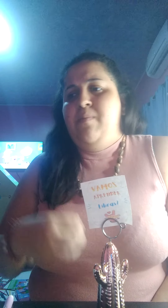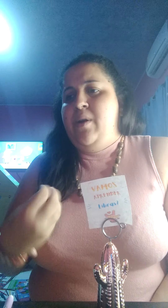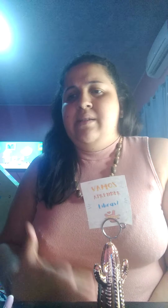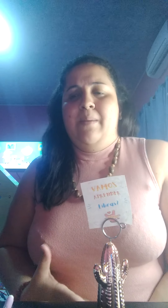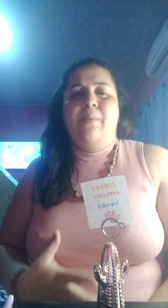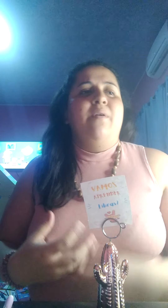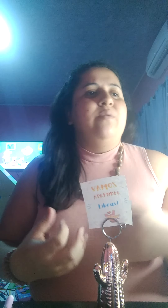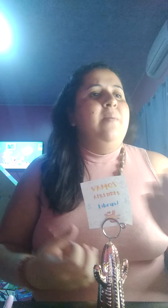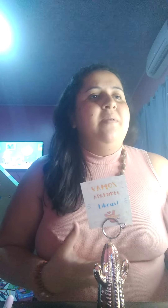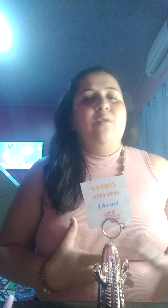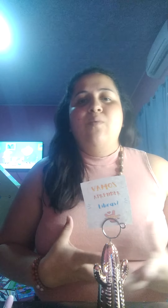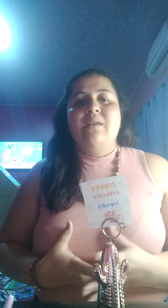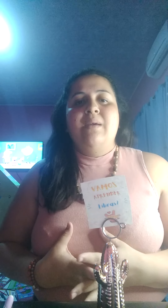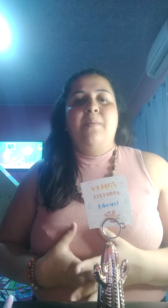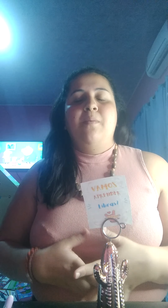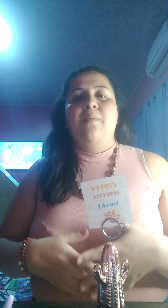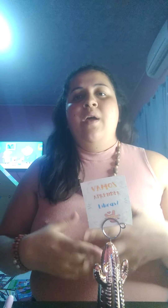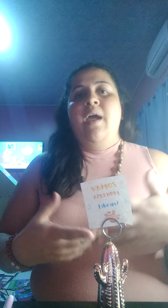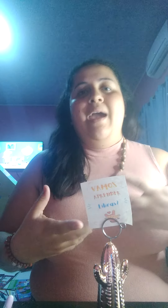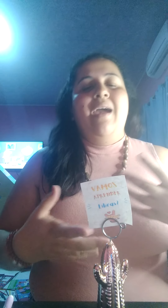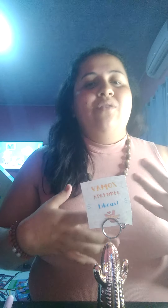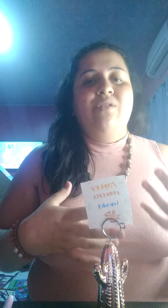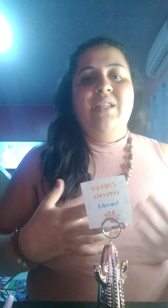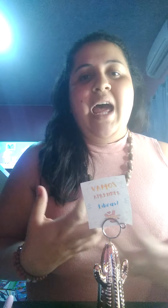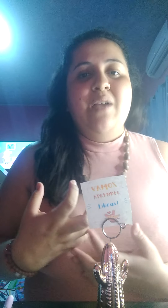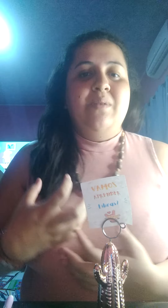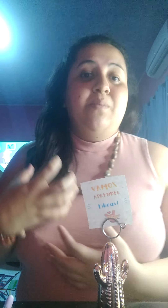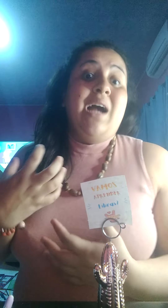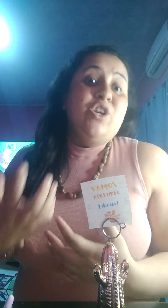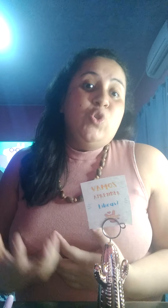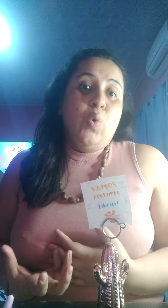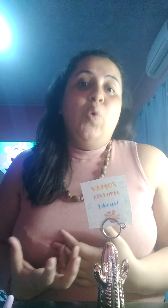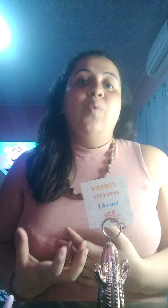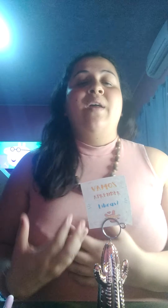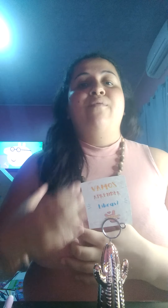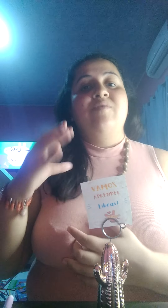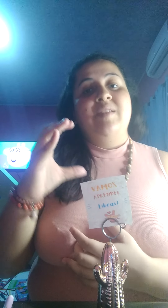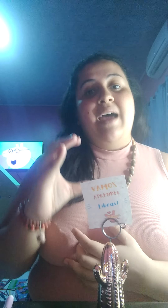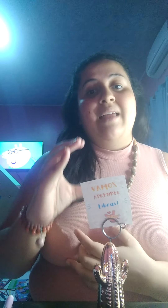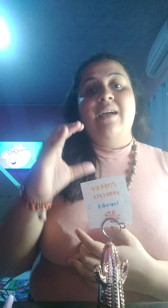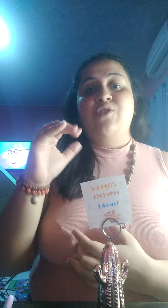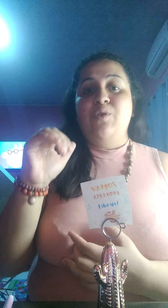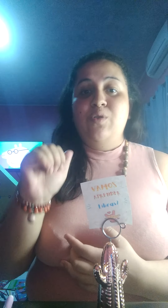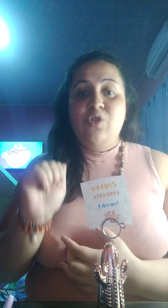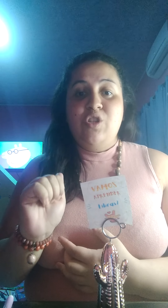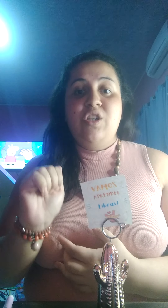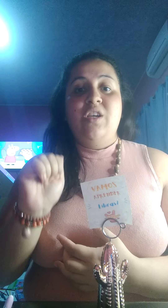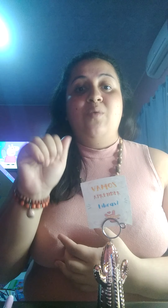por exemplo, eu sempre dou um exemplo de sinais, por exemplo, cachorro, né? Eu vou ensinar a datilologia do